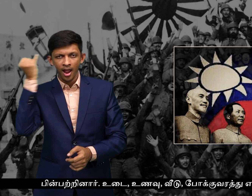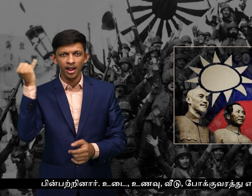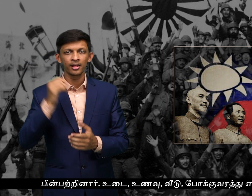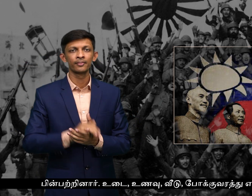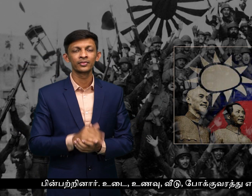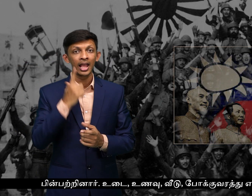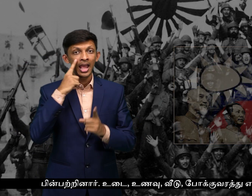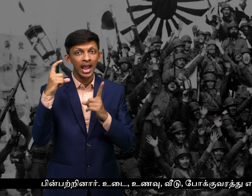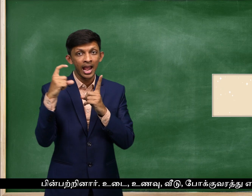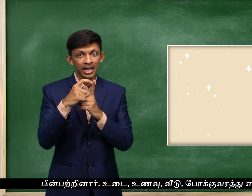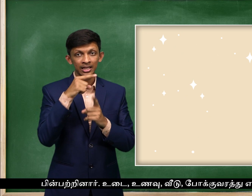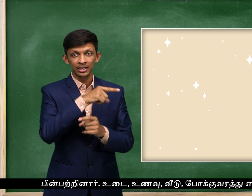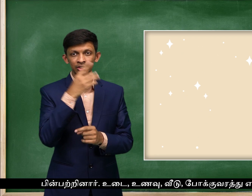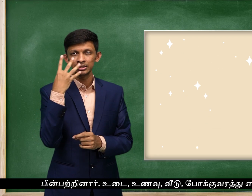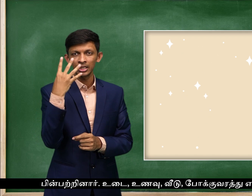உடை,